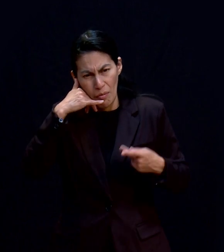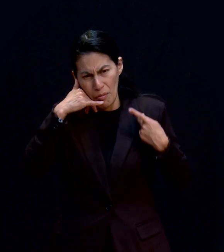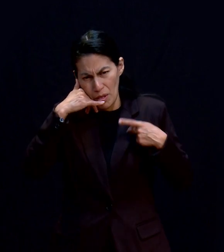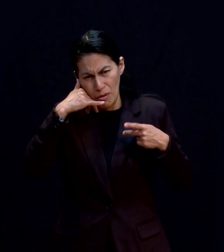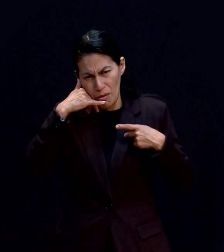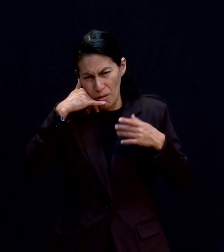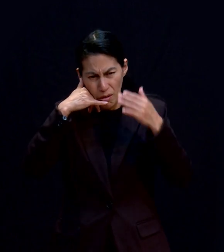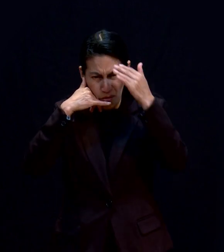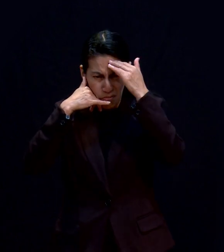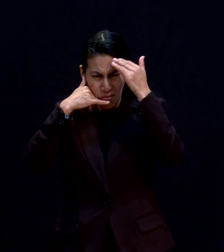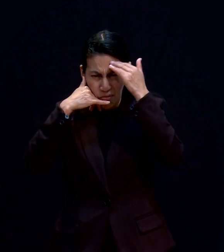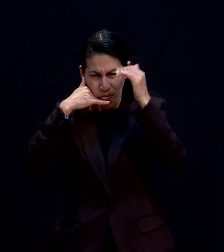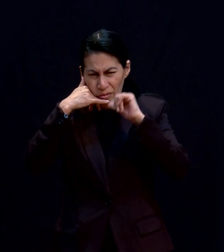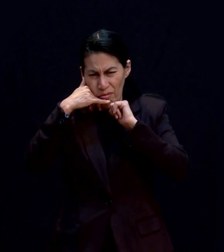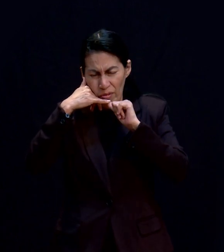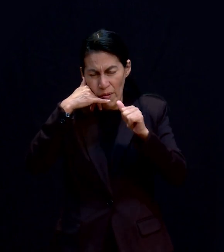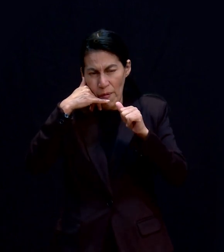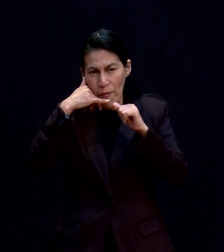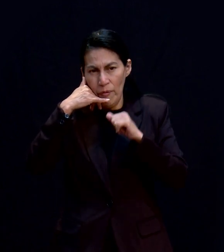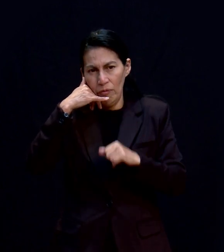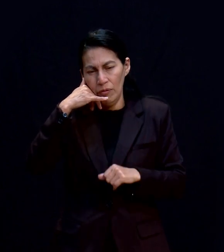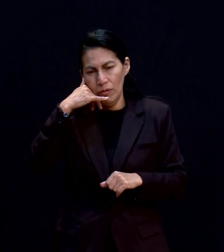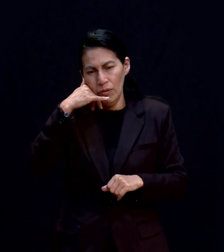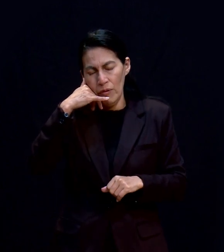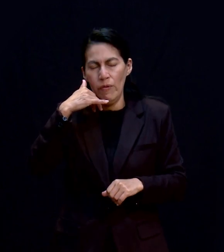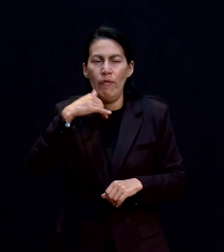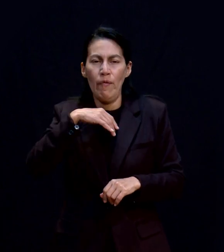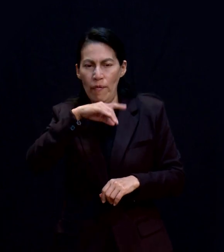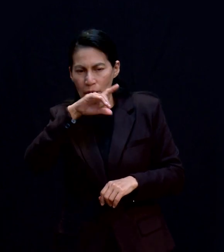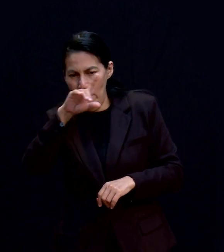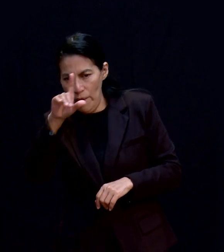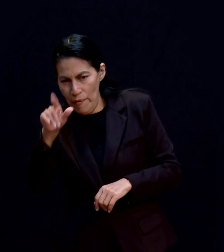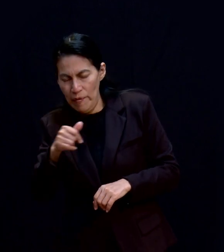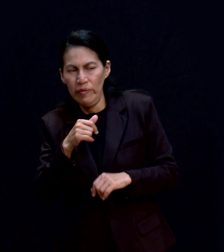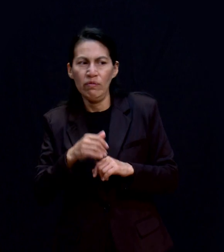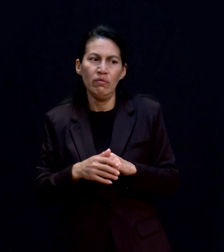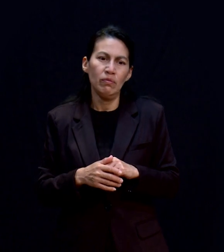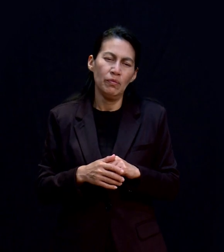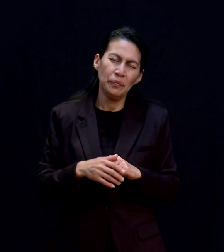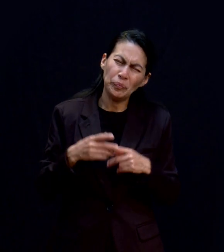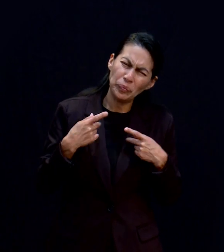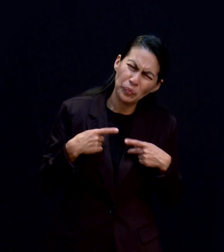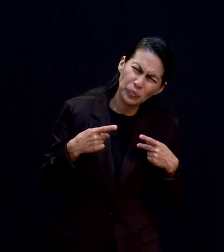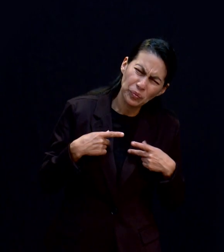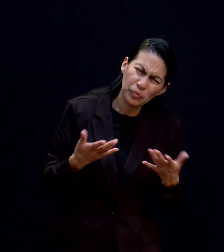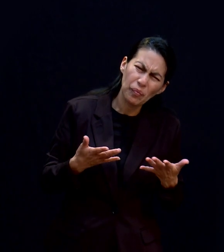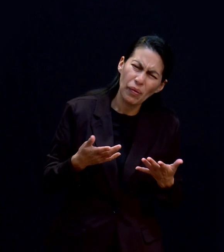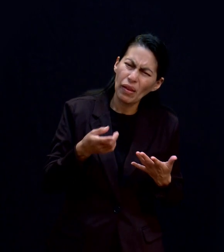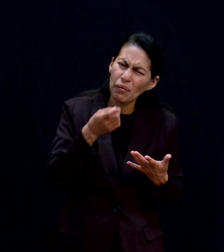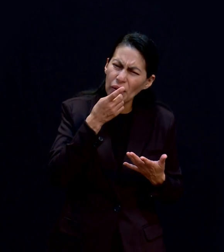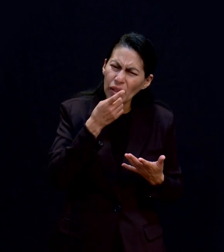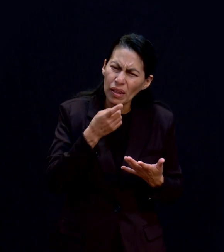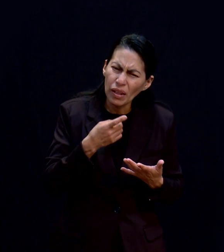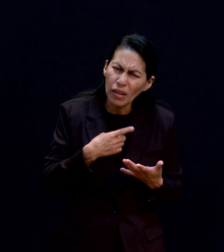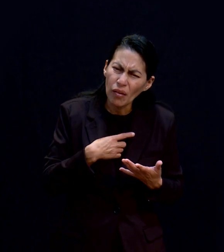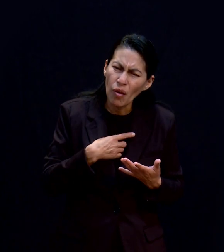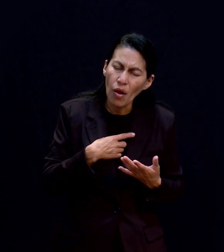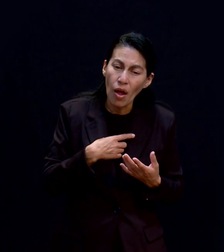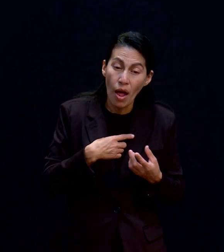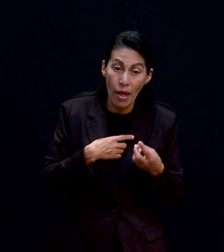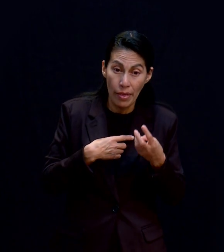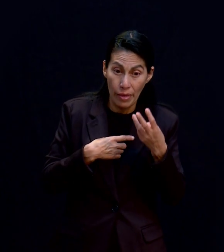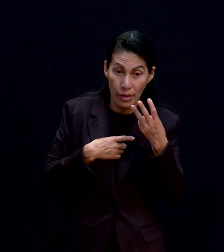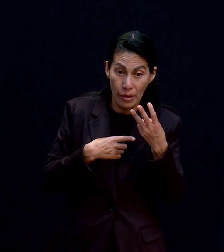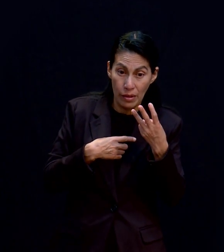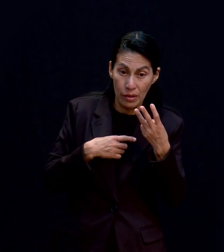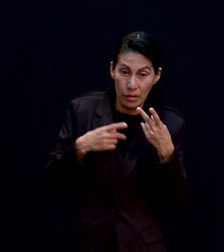conozco o no conocía más bien después que esta persona me estaba diciendo pues que era una cadena